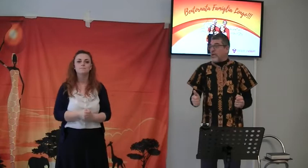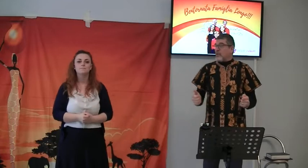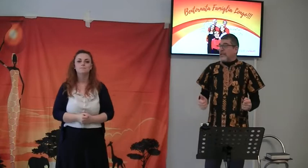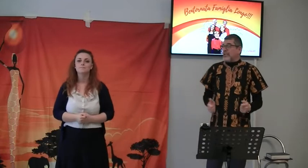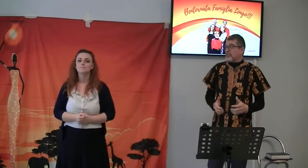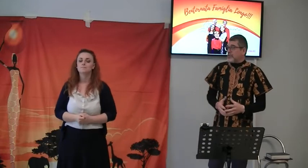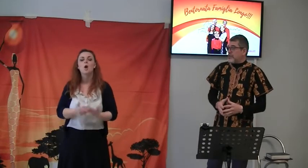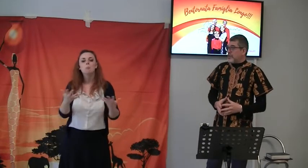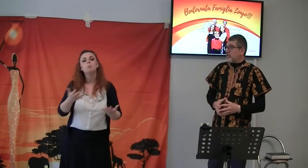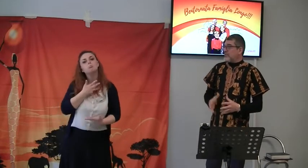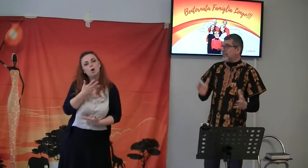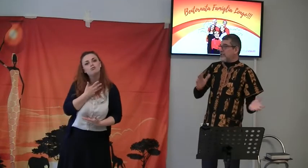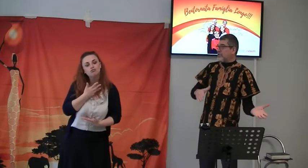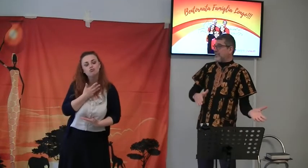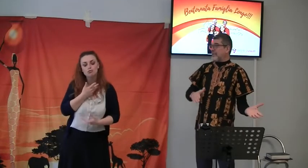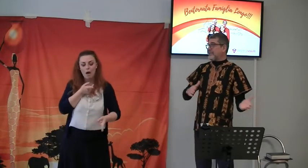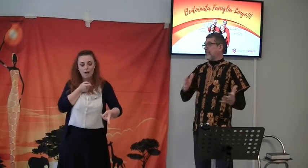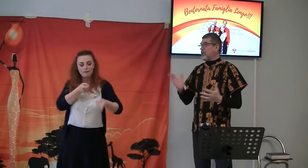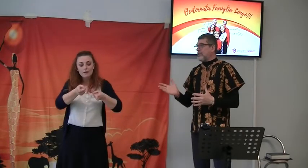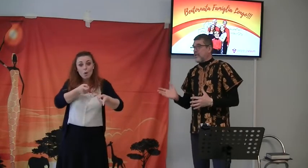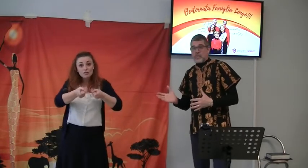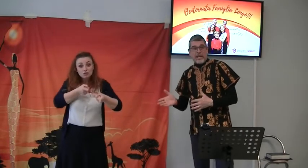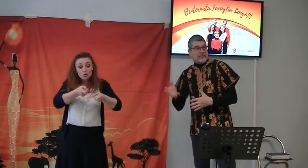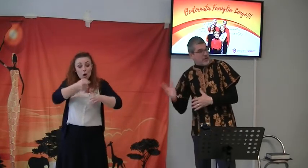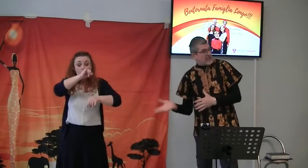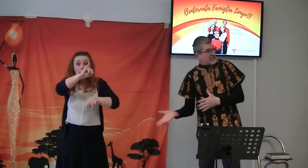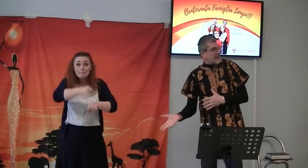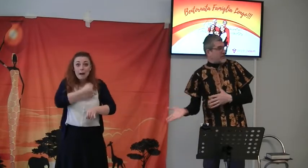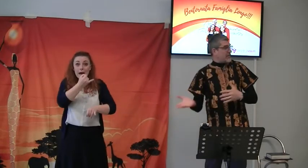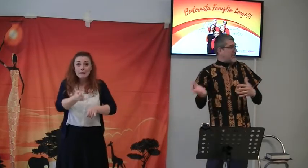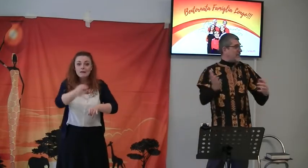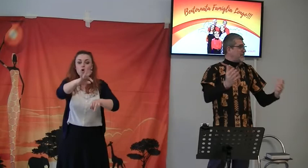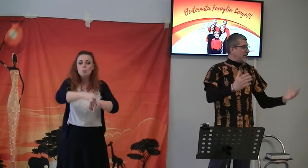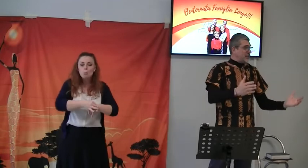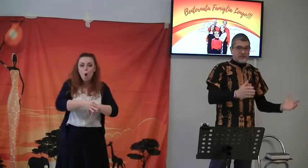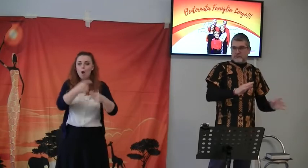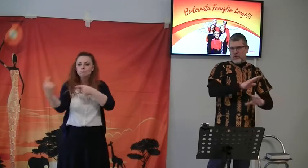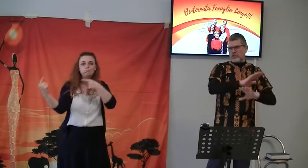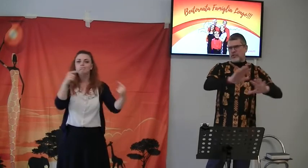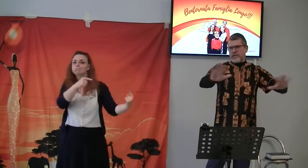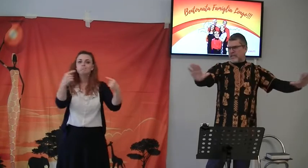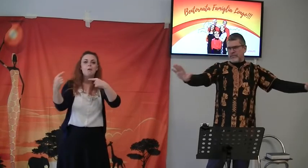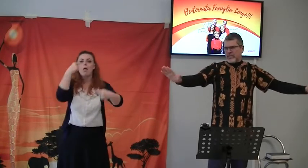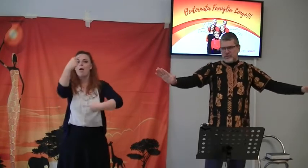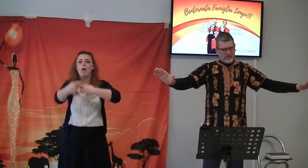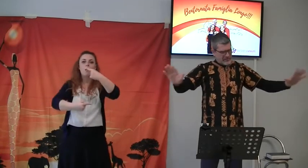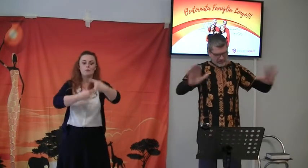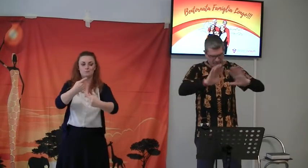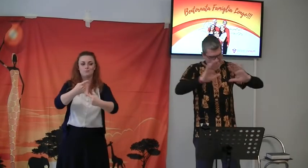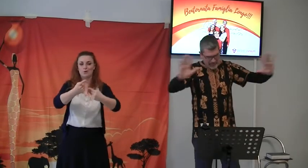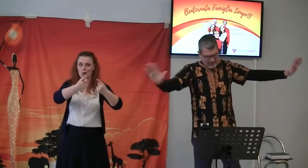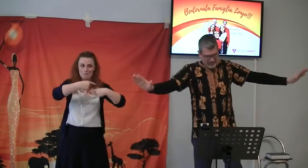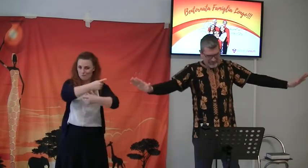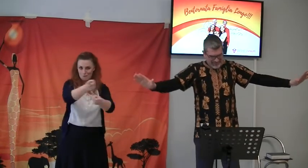Poi abbiamo anche la situazione in cui il marito si lamenta della moglie e la moglie altrettanto si lamenta del marito. No, c'è mai capitato a noi,